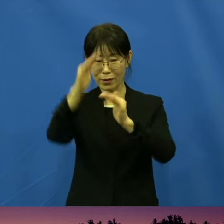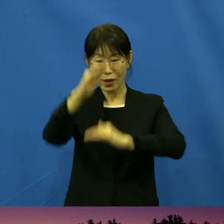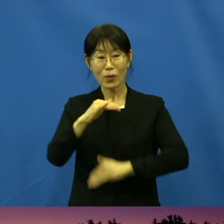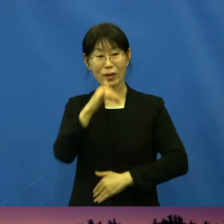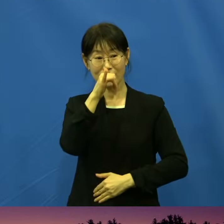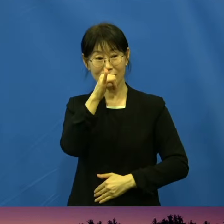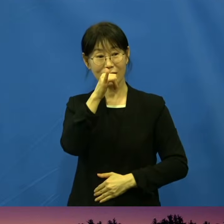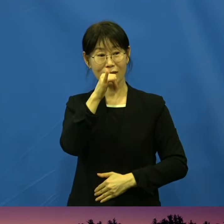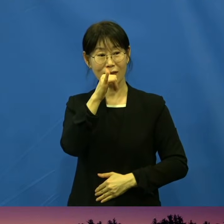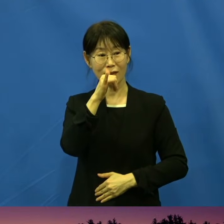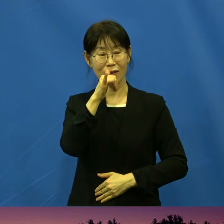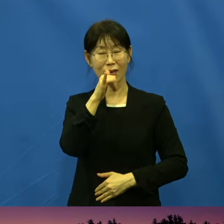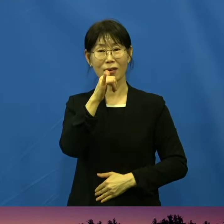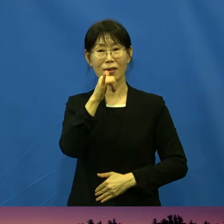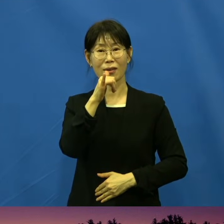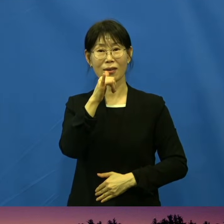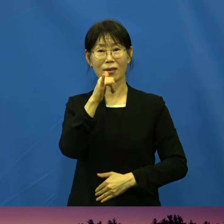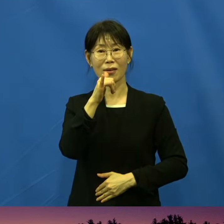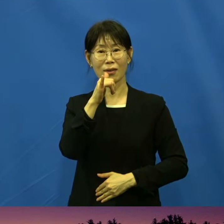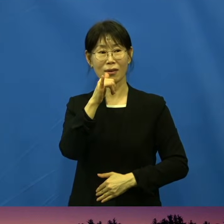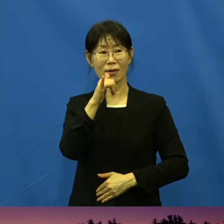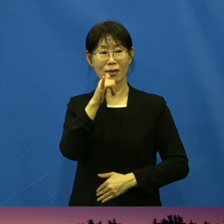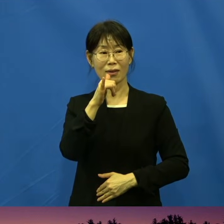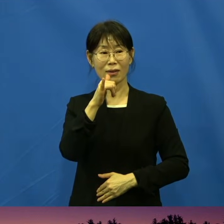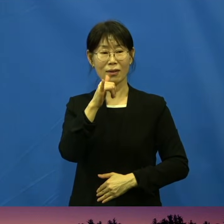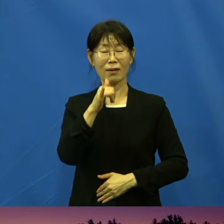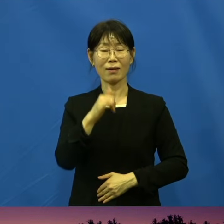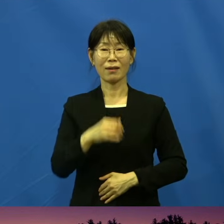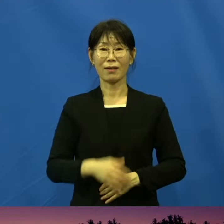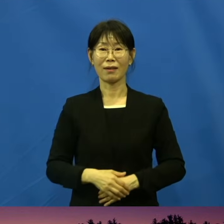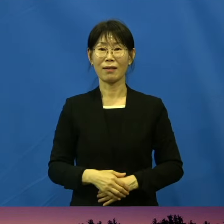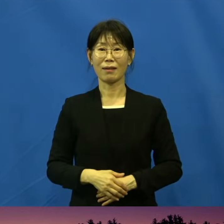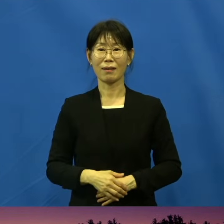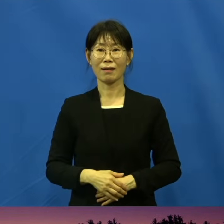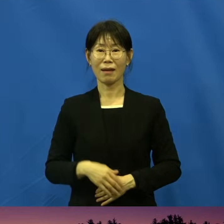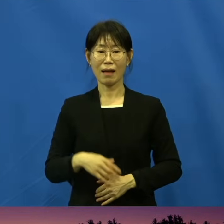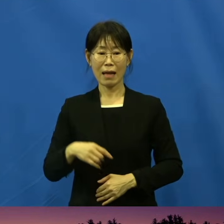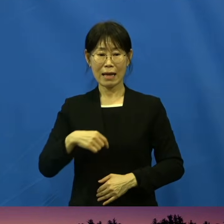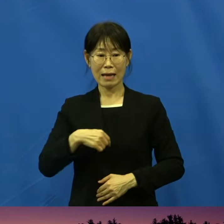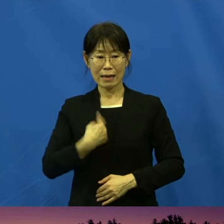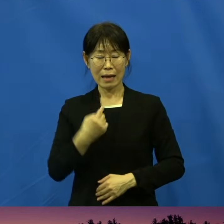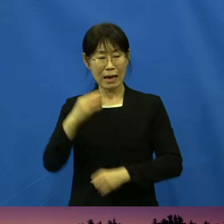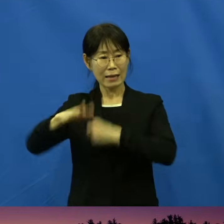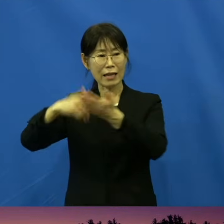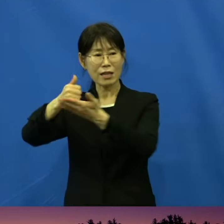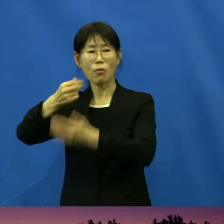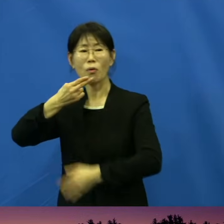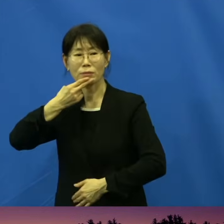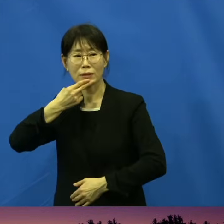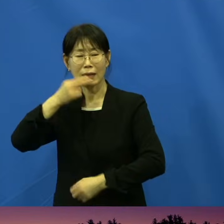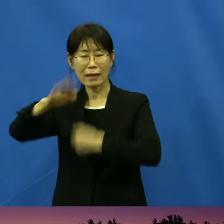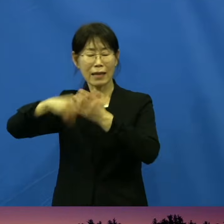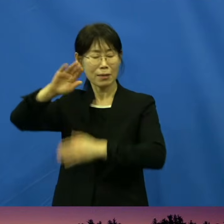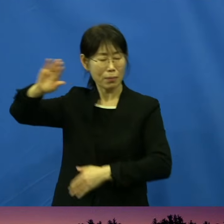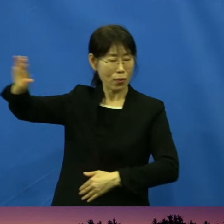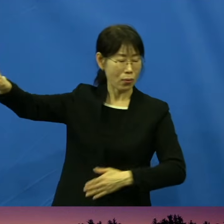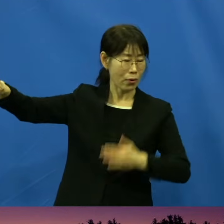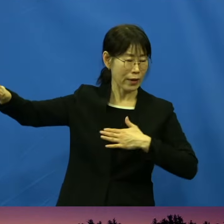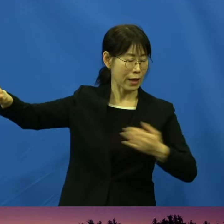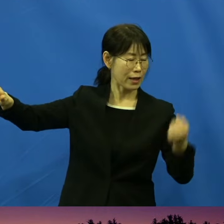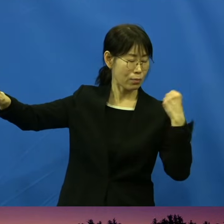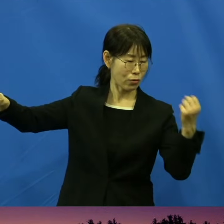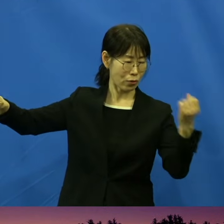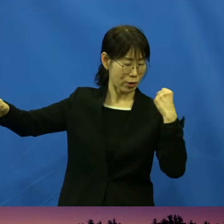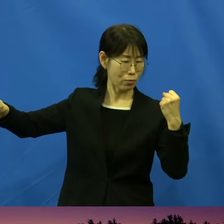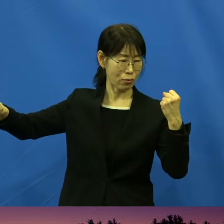근데 여러분, 그러다가 자기 스스로의 힘으로 하다가 어느 날 다 탈진해버려요. 소진해버리는 거예요. 기쁨이 사라지고, 신앙생활 하는데 기쁨은